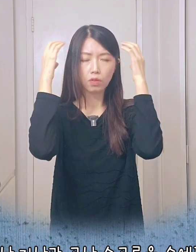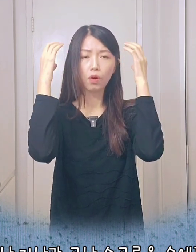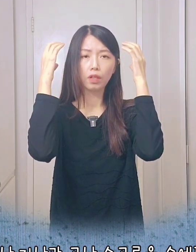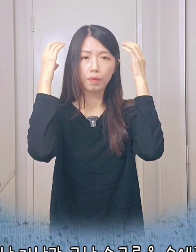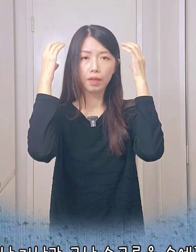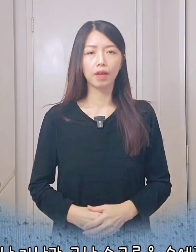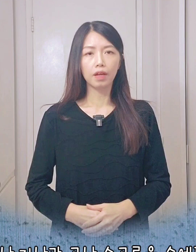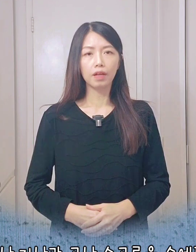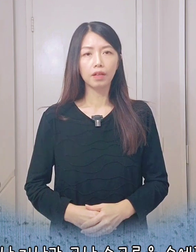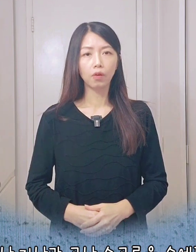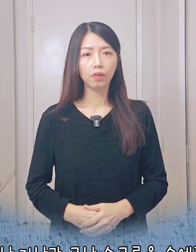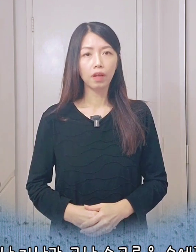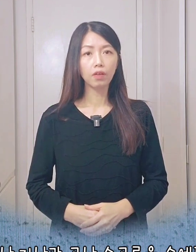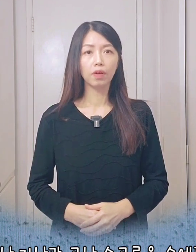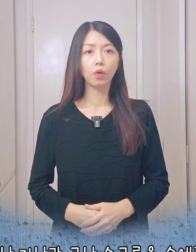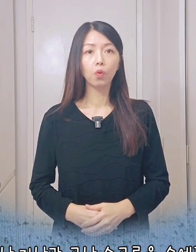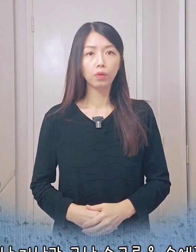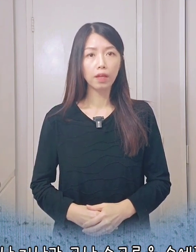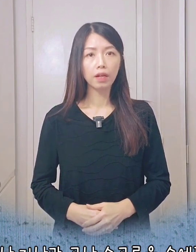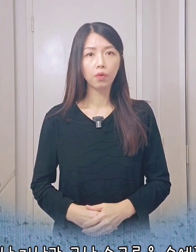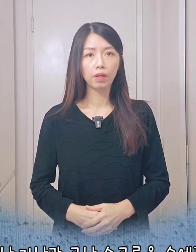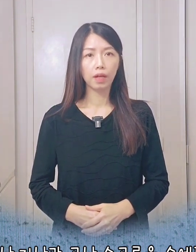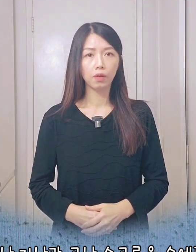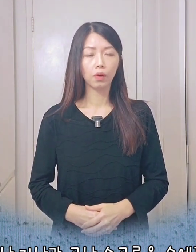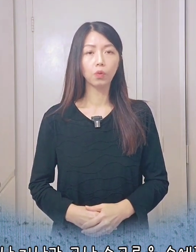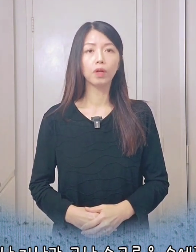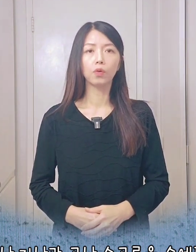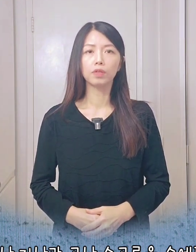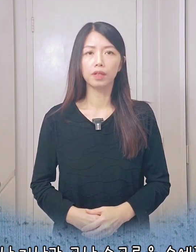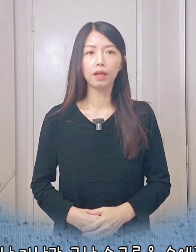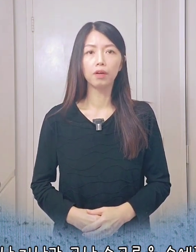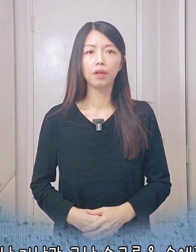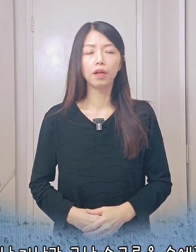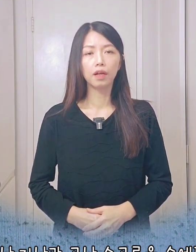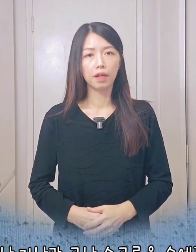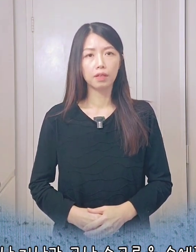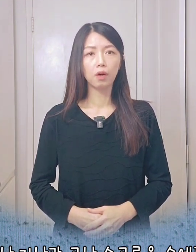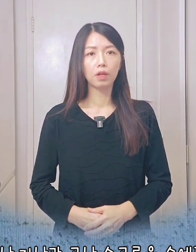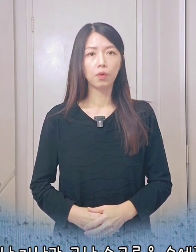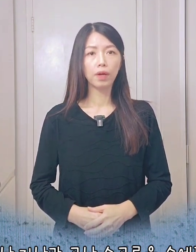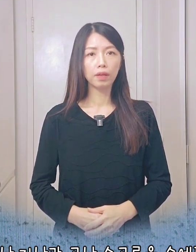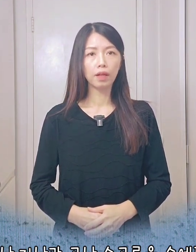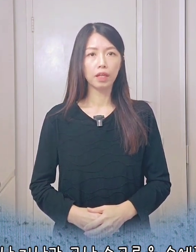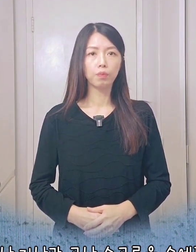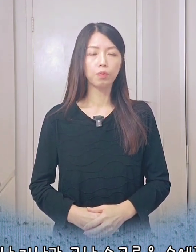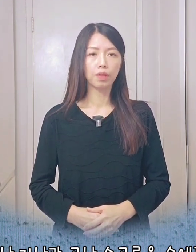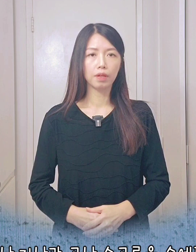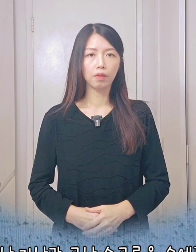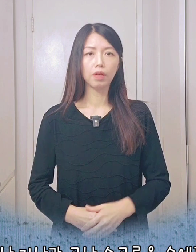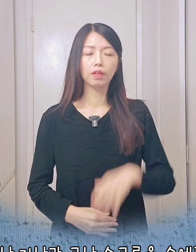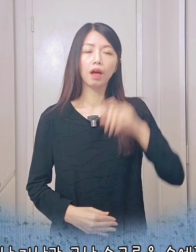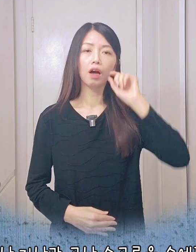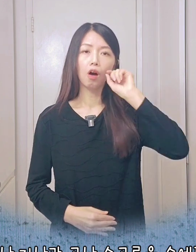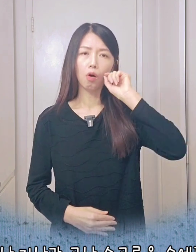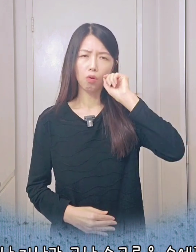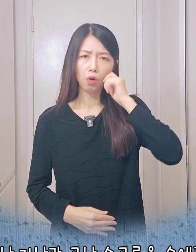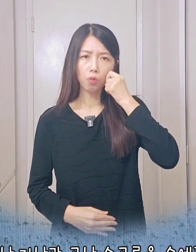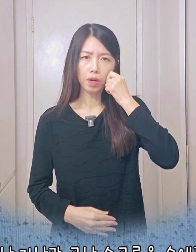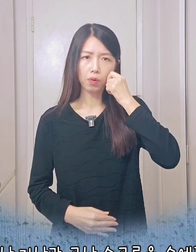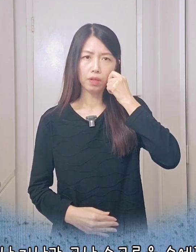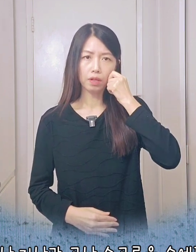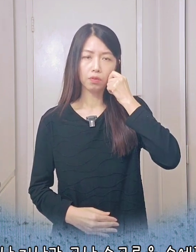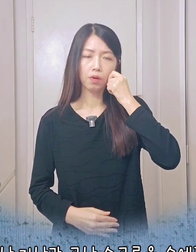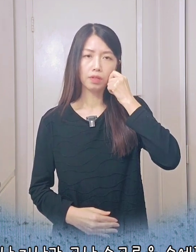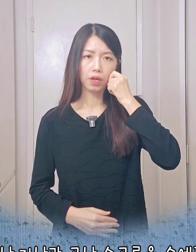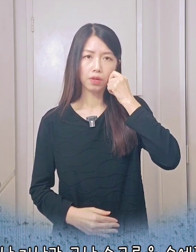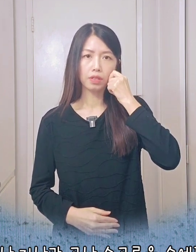이런 데 수어가 됩니다. 그런데 뒤에 고난이라고 하는 단어가 또 나오잖아요. 그래서 이 환난 이 부분에서는